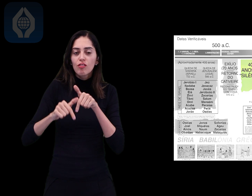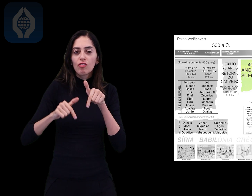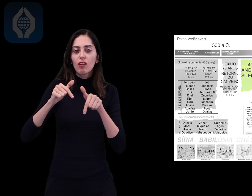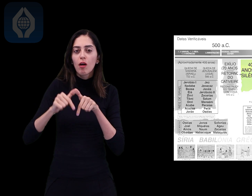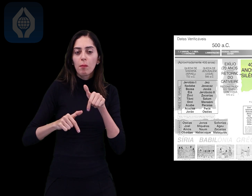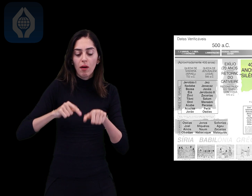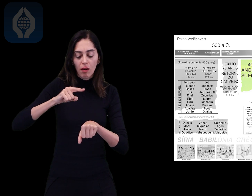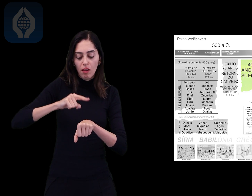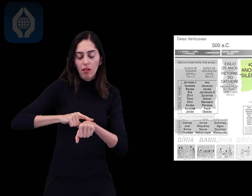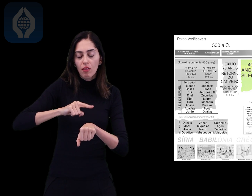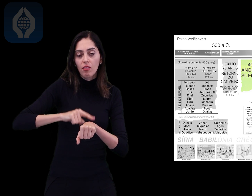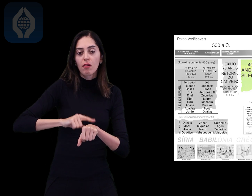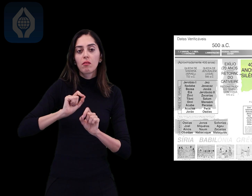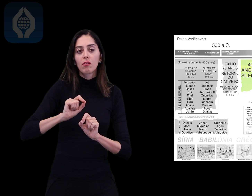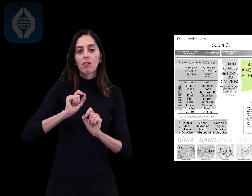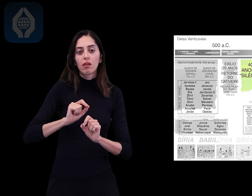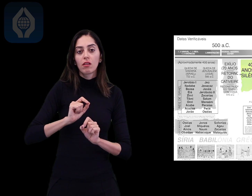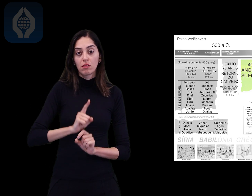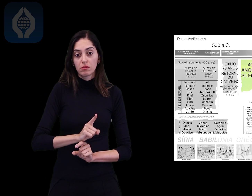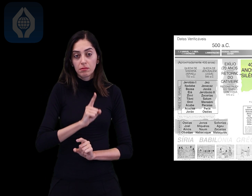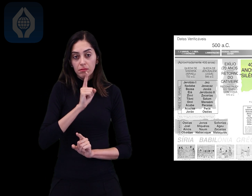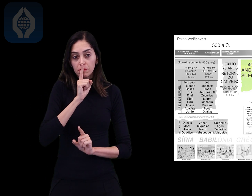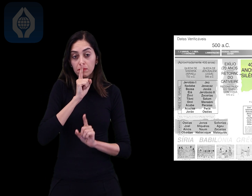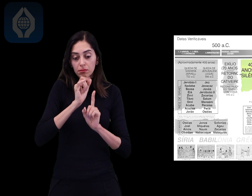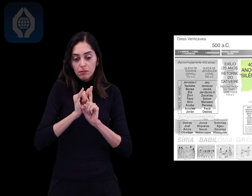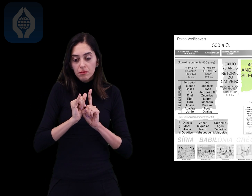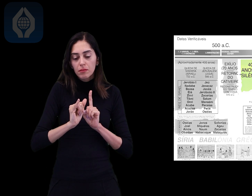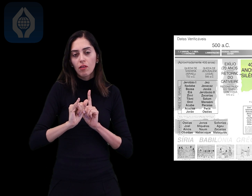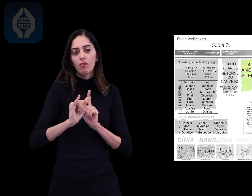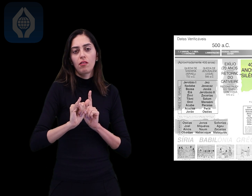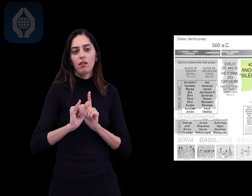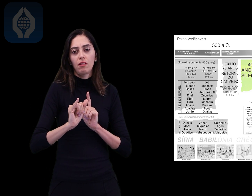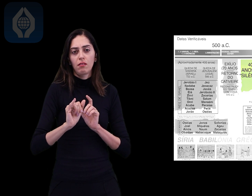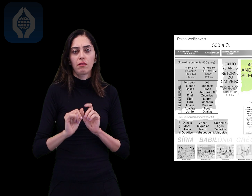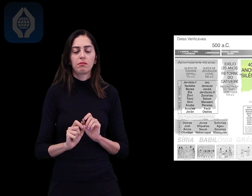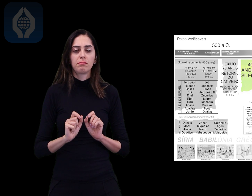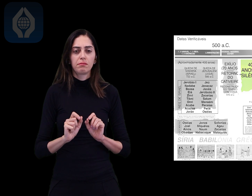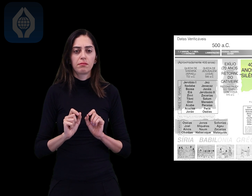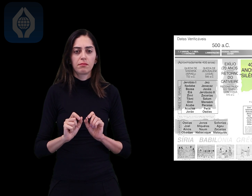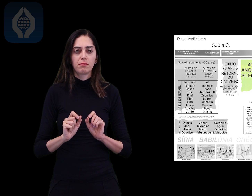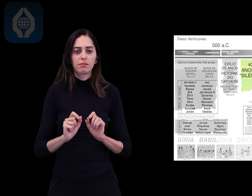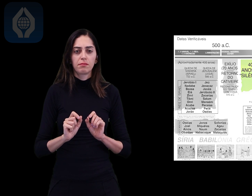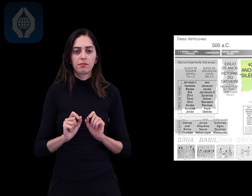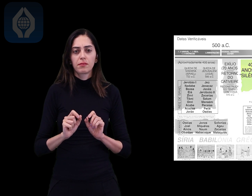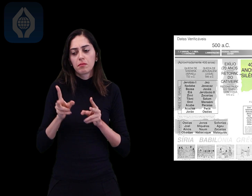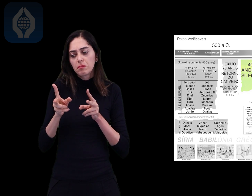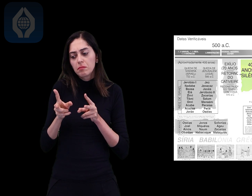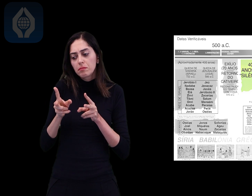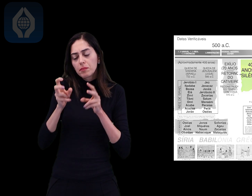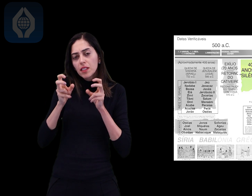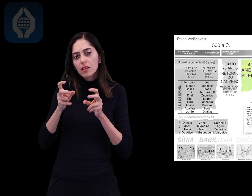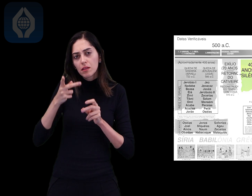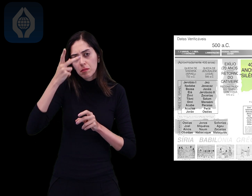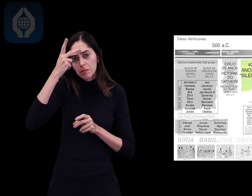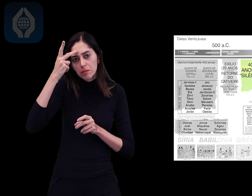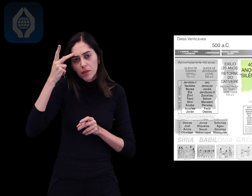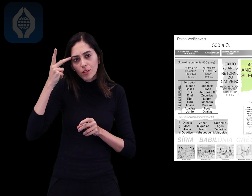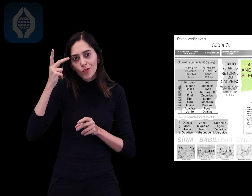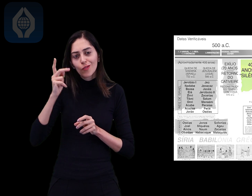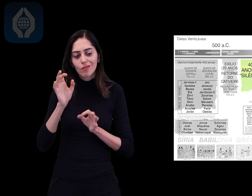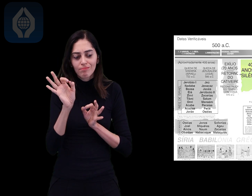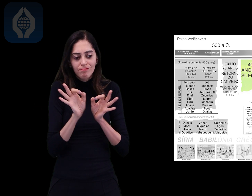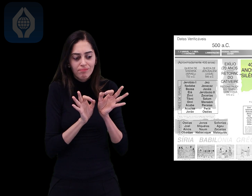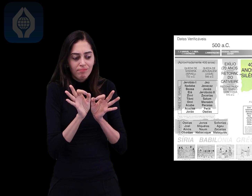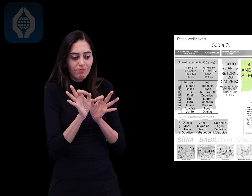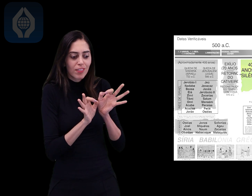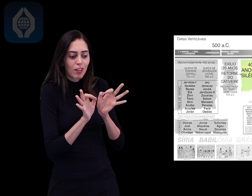Quietamente, percebido pela maioria dos homens, Deus estava preparando tudo cuidadosamente para o cumprimento da sua grande promessa